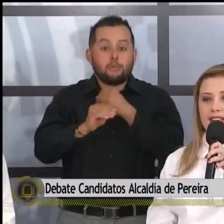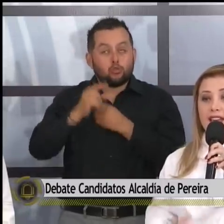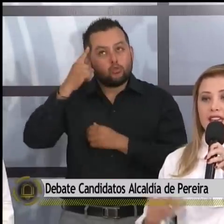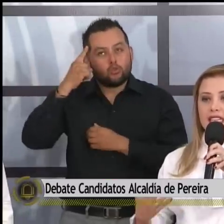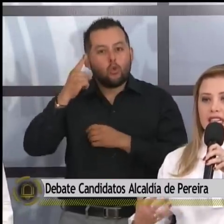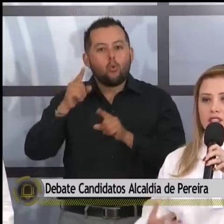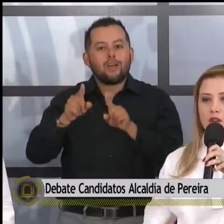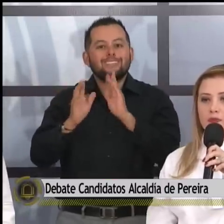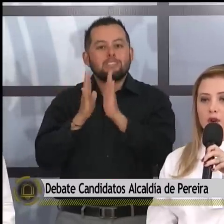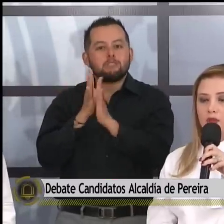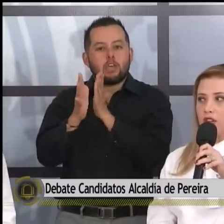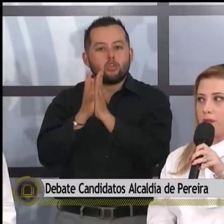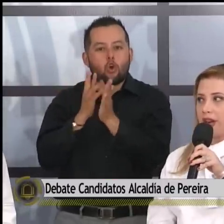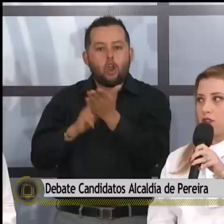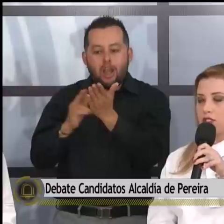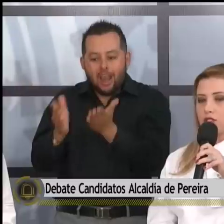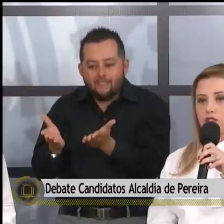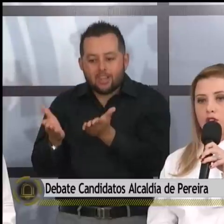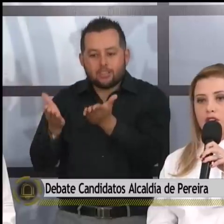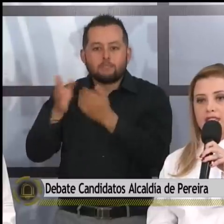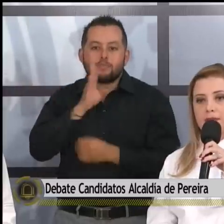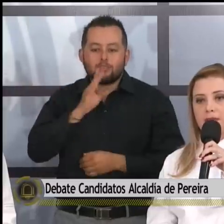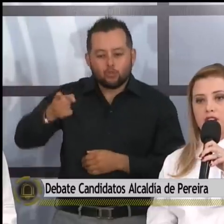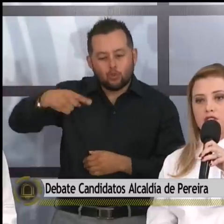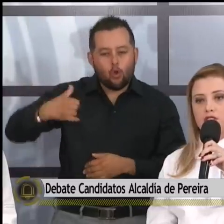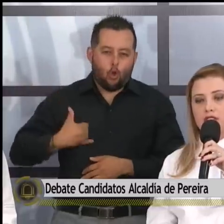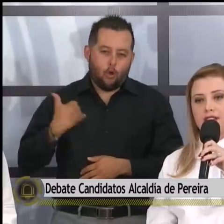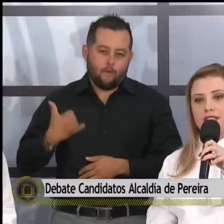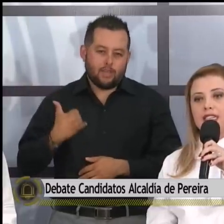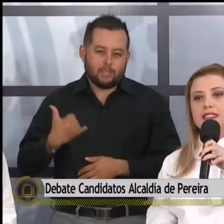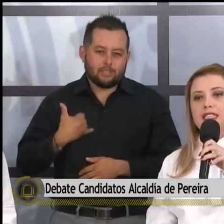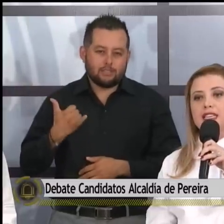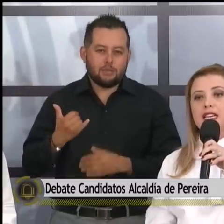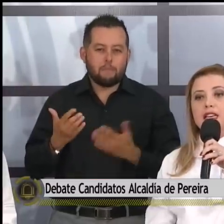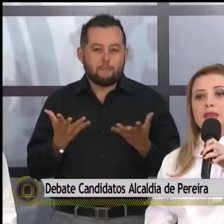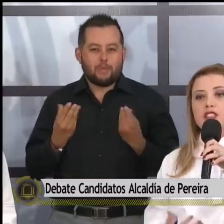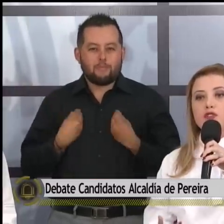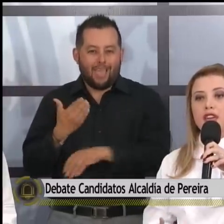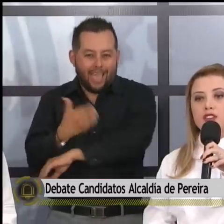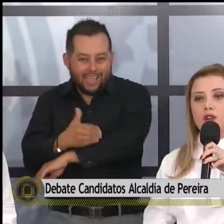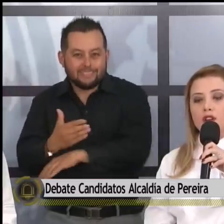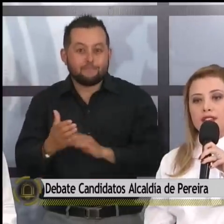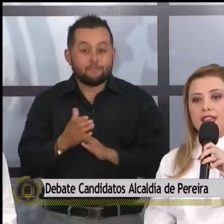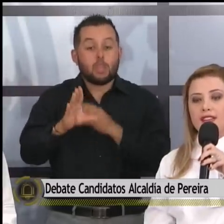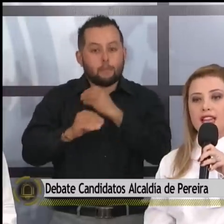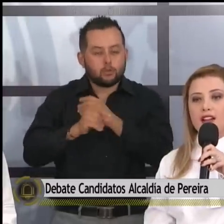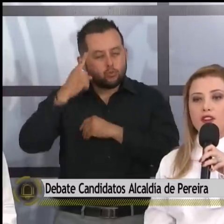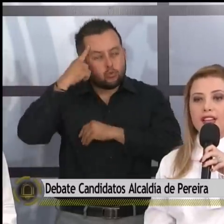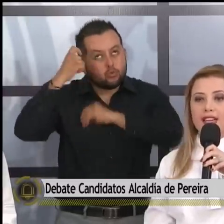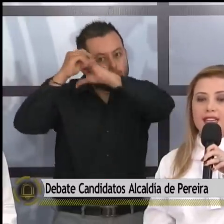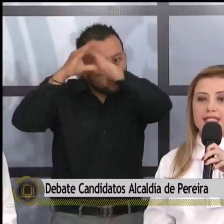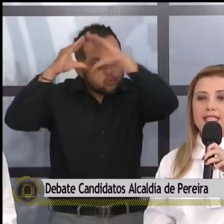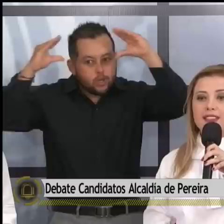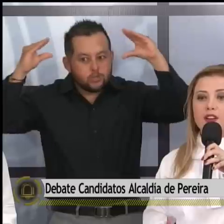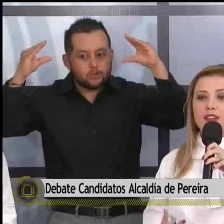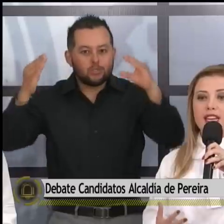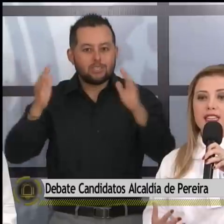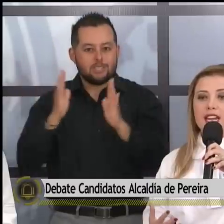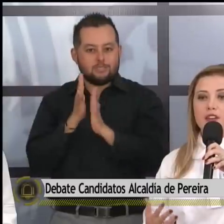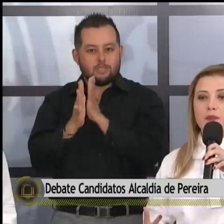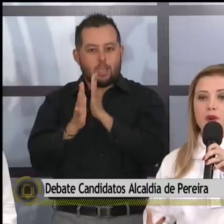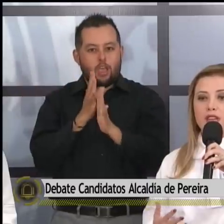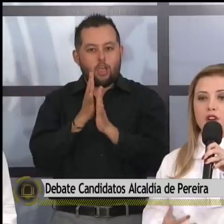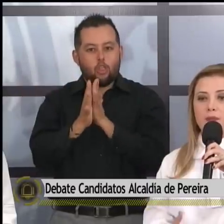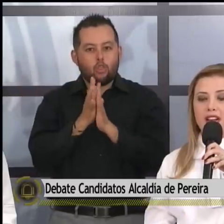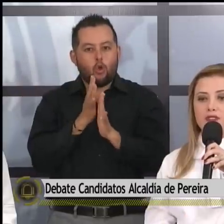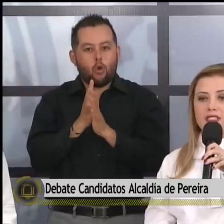de rehabilitación público para nuestros jóvenes y para nuestros habitantes. Me sueño de verdad con el centro